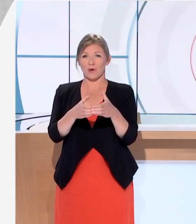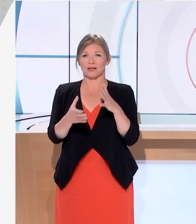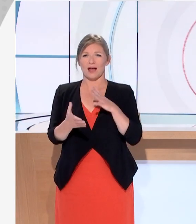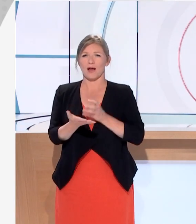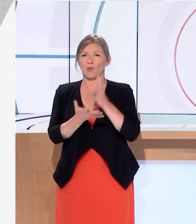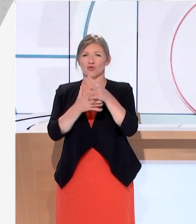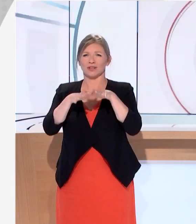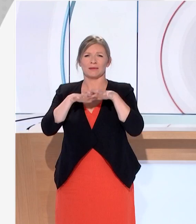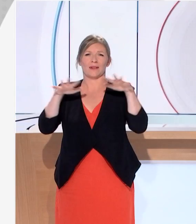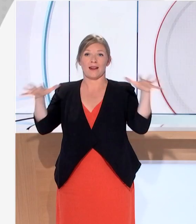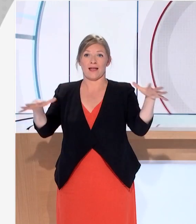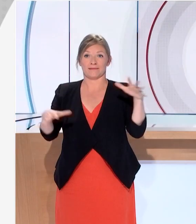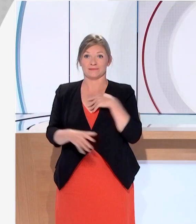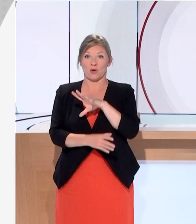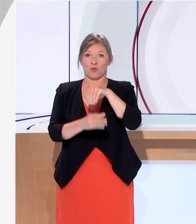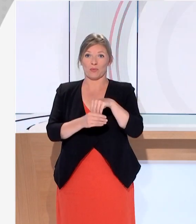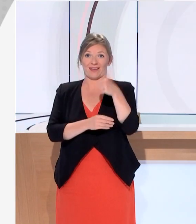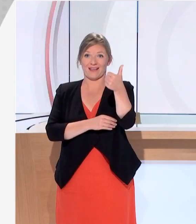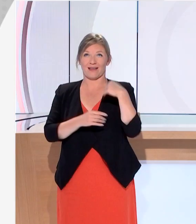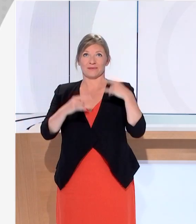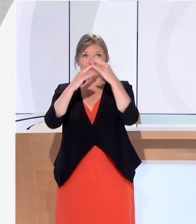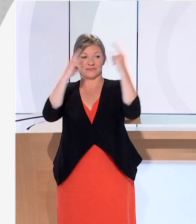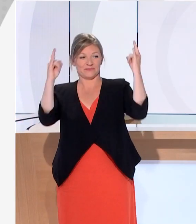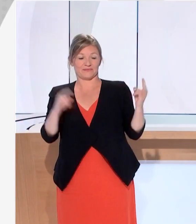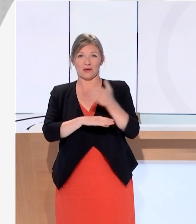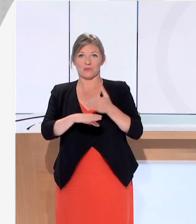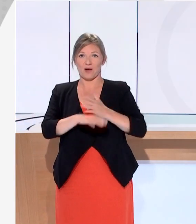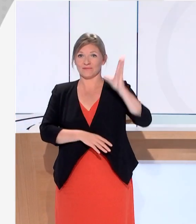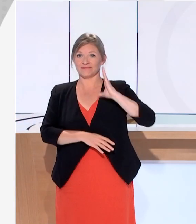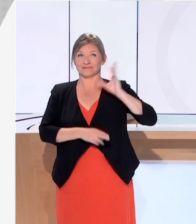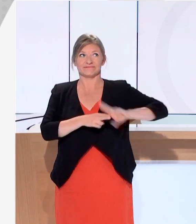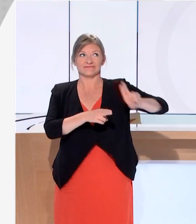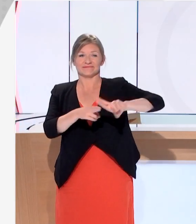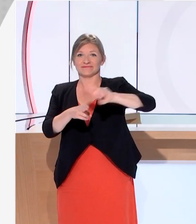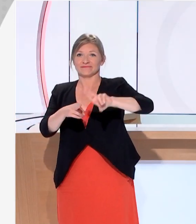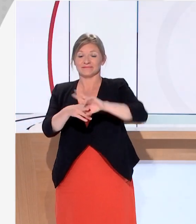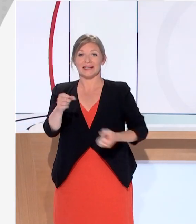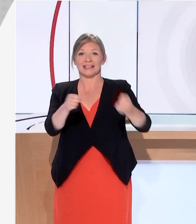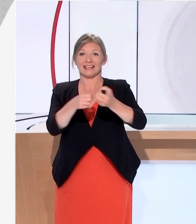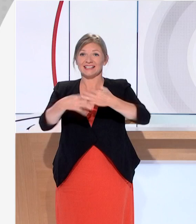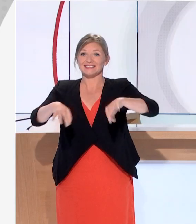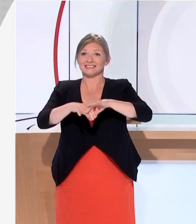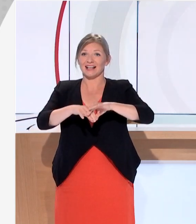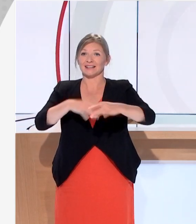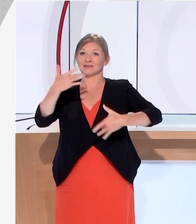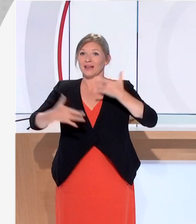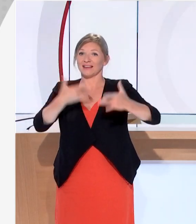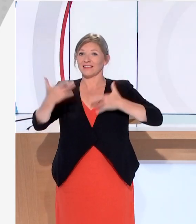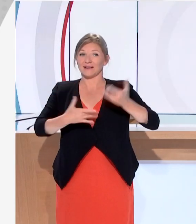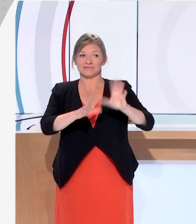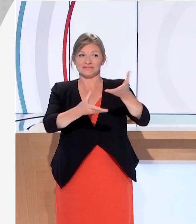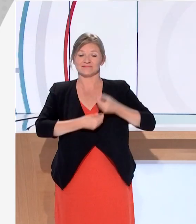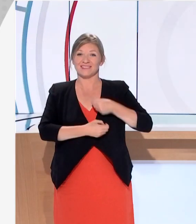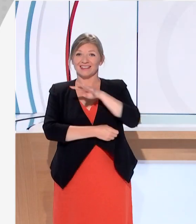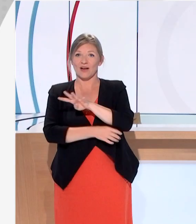projets plein la tête. L'un d'entre eux est la transformation de leur grange en salle de spectacle pour 49 personnes, un lieu de création